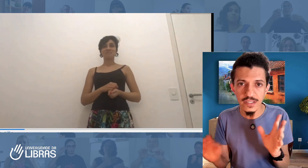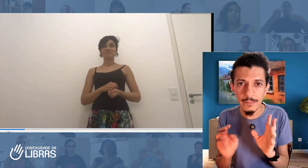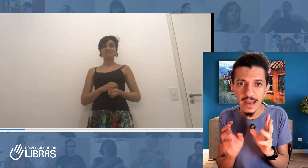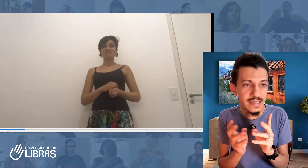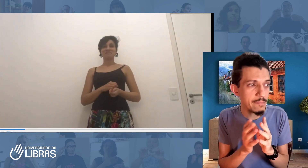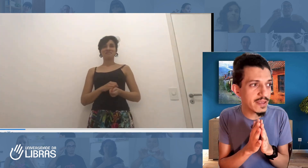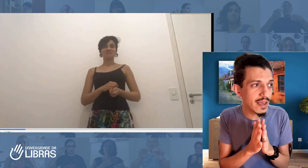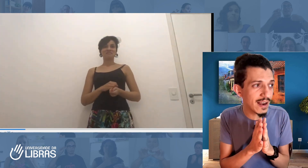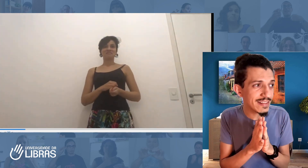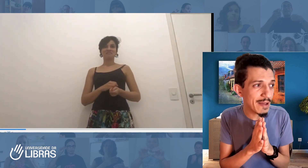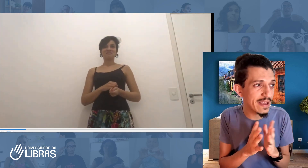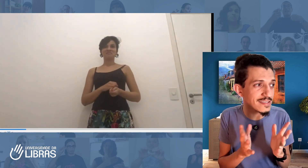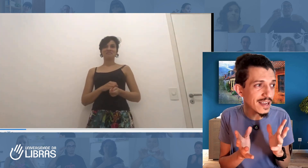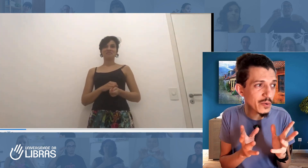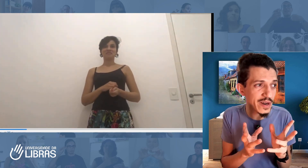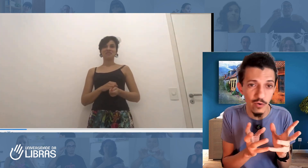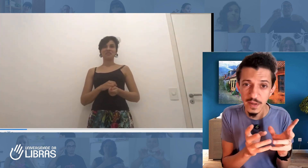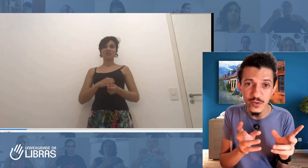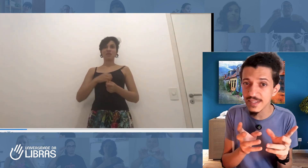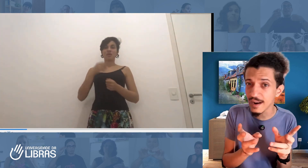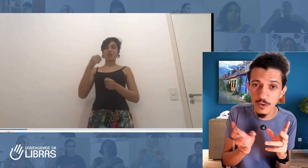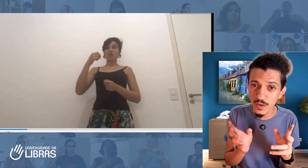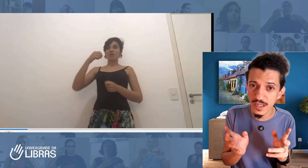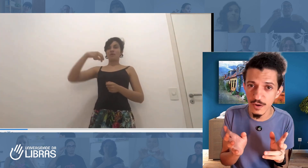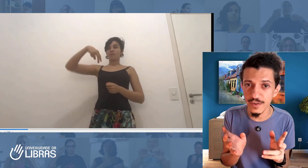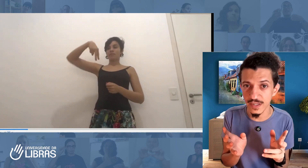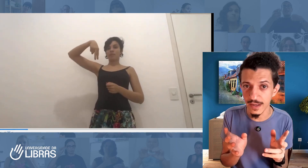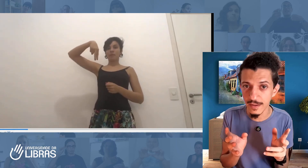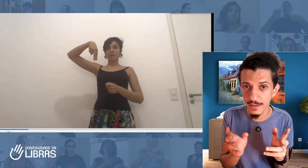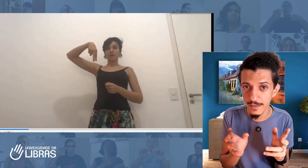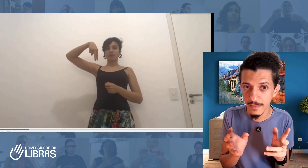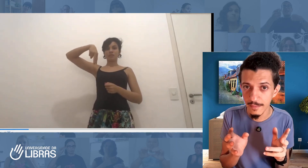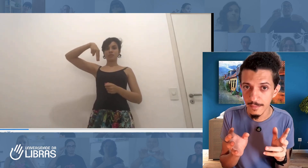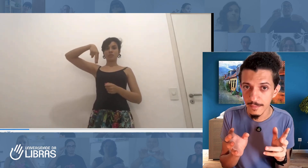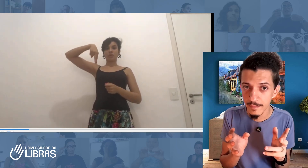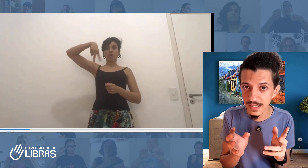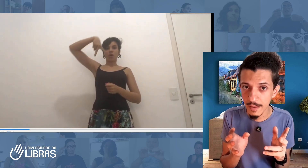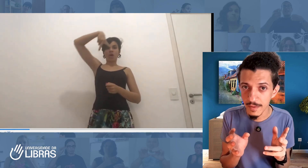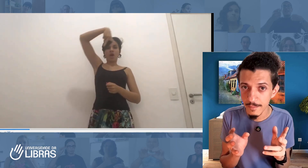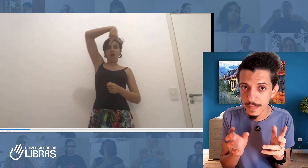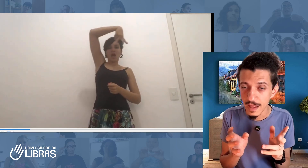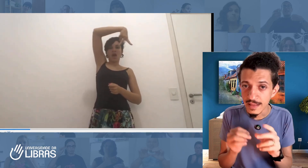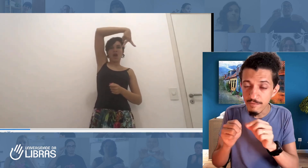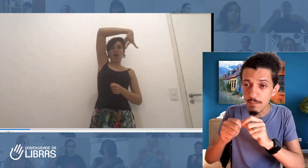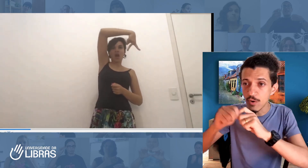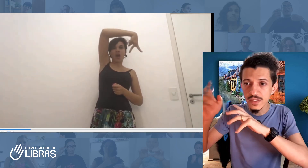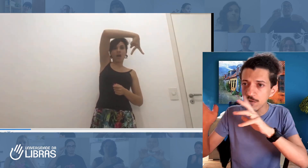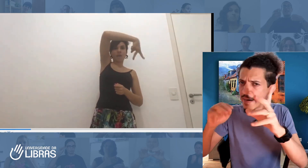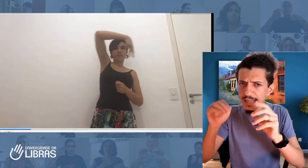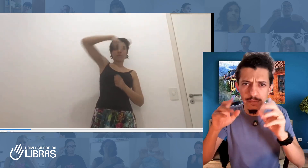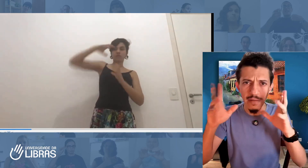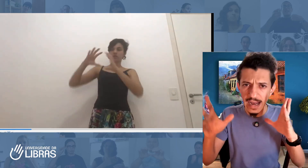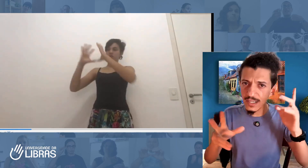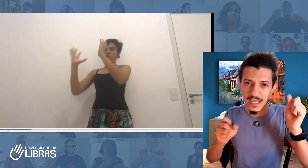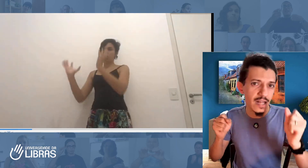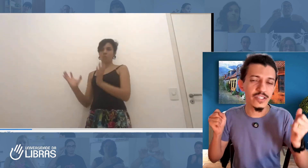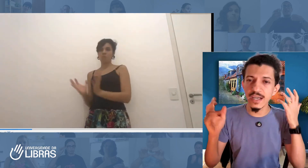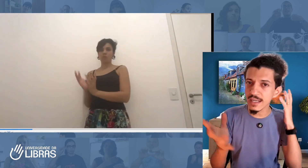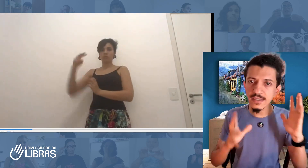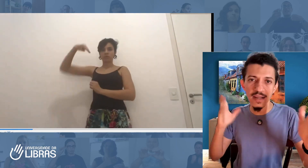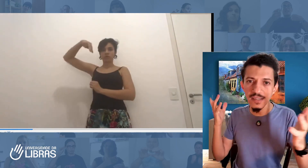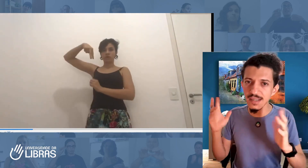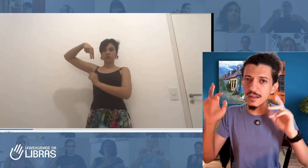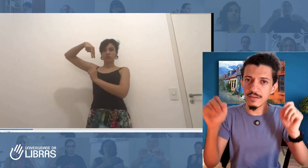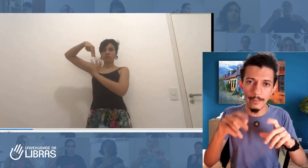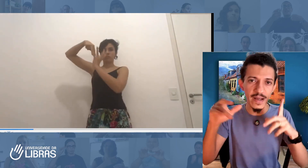você já percebe que ela está meio insegura. Algumas coisas ela não conseguiu fazer. Percebe? Estava mostrando várias imagens e ela tinha que